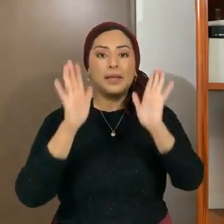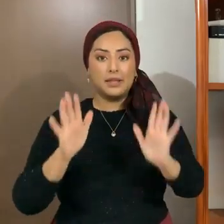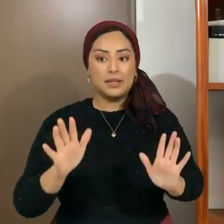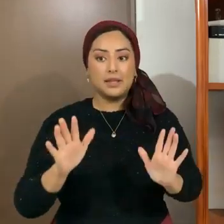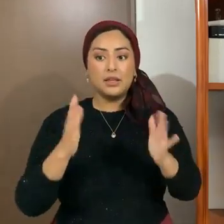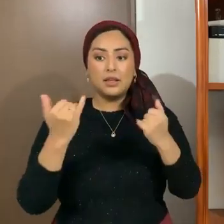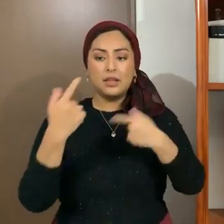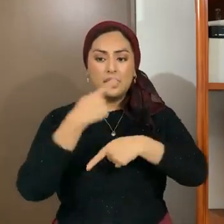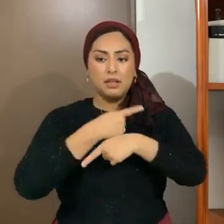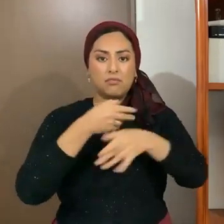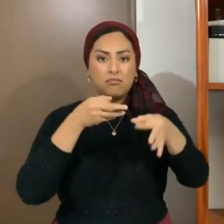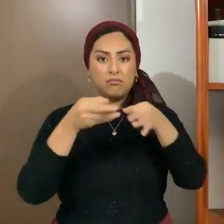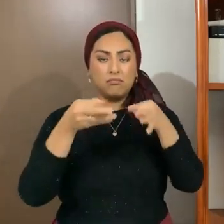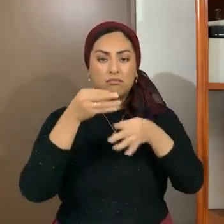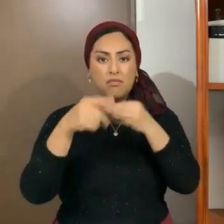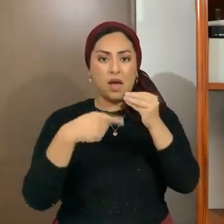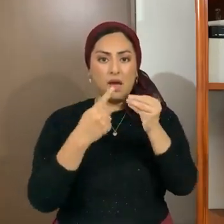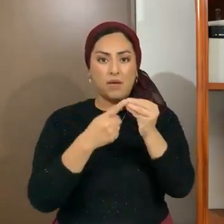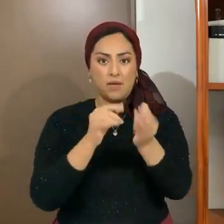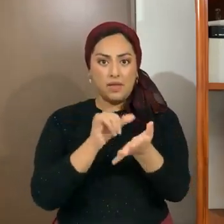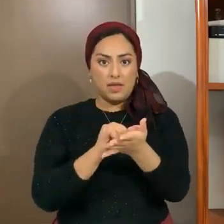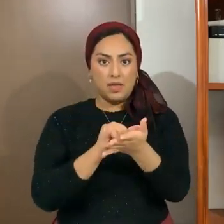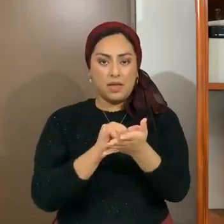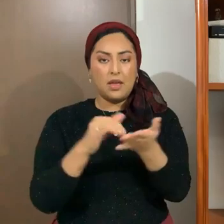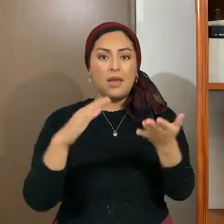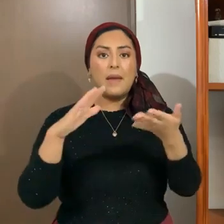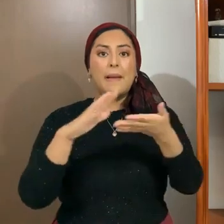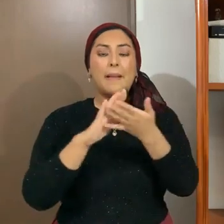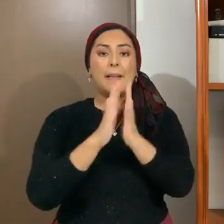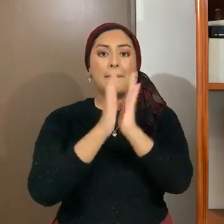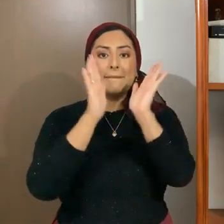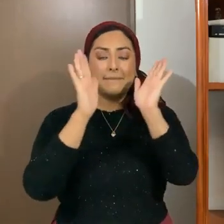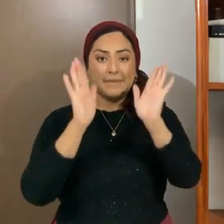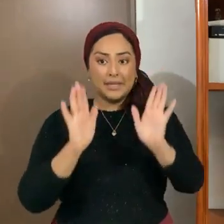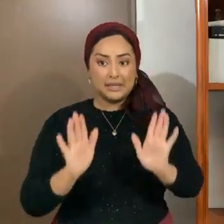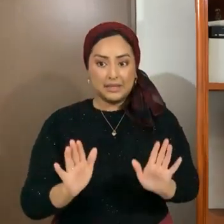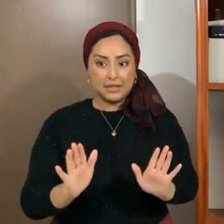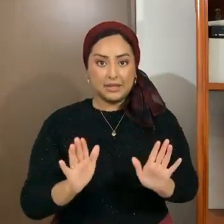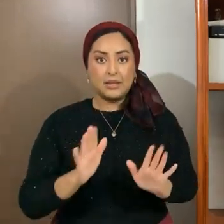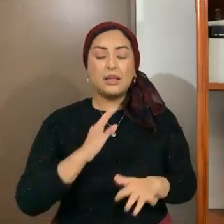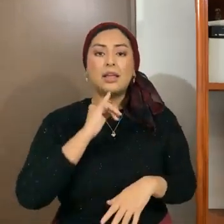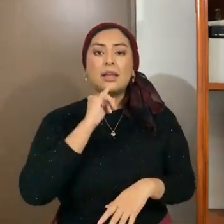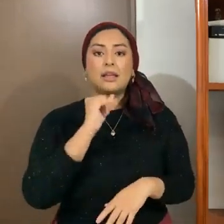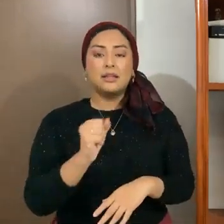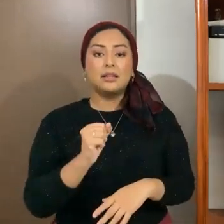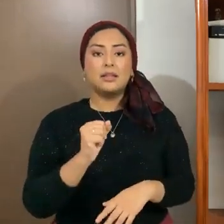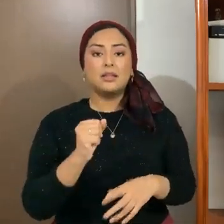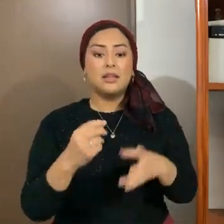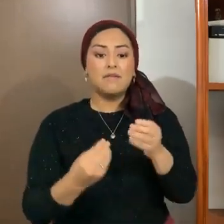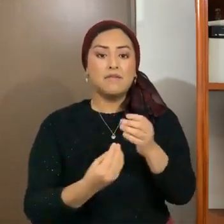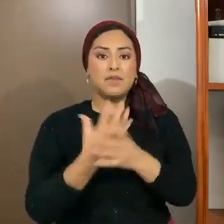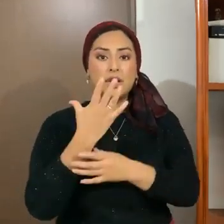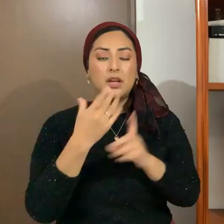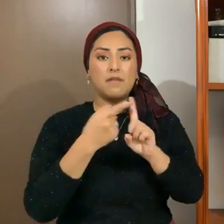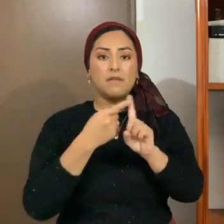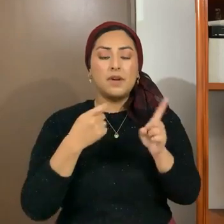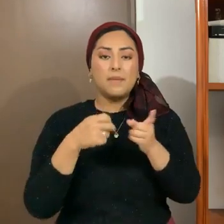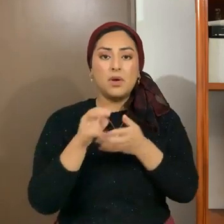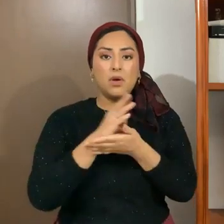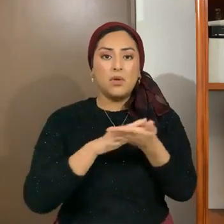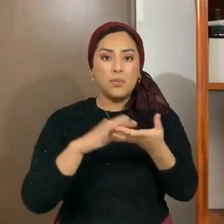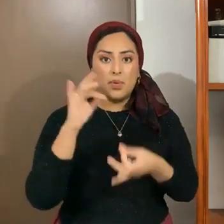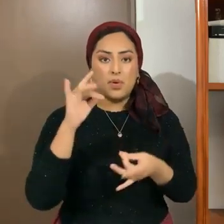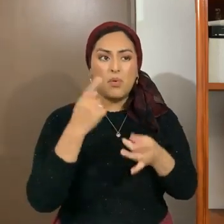Hoy vamos a hablar algo acerca de eso. La paz, la shalom, es uno de los frutos del Ruach